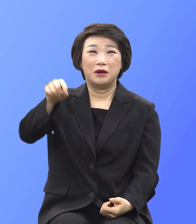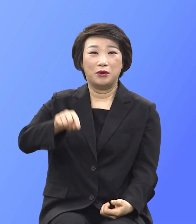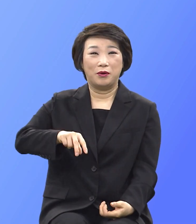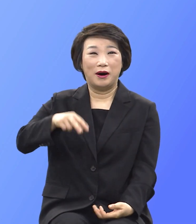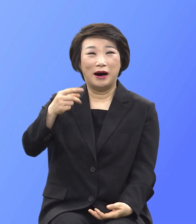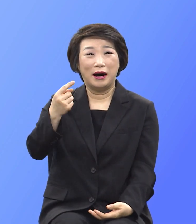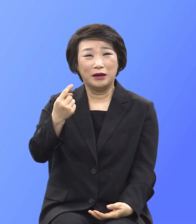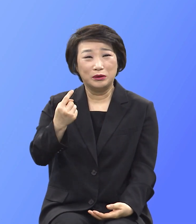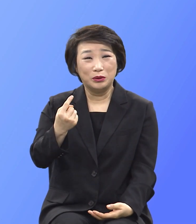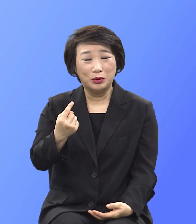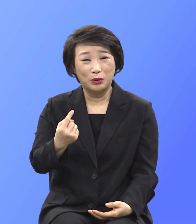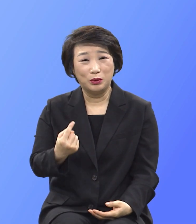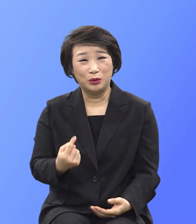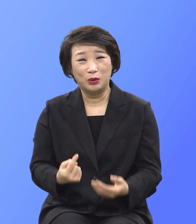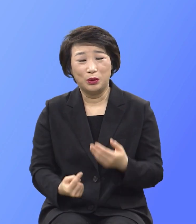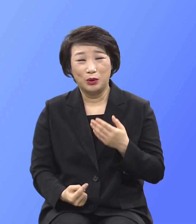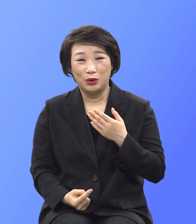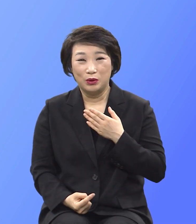죽음이